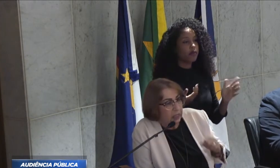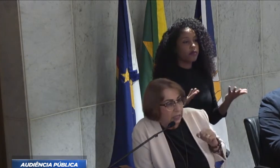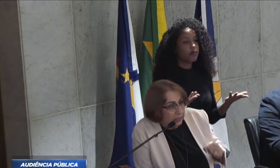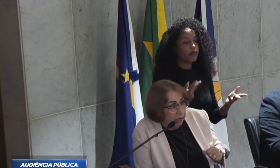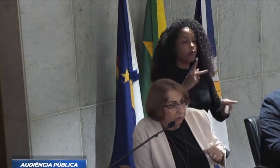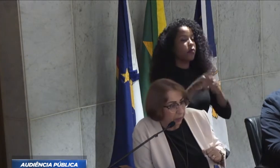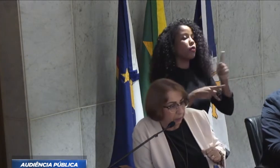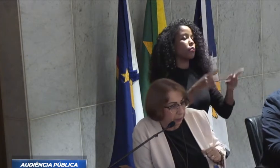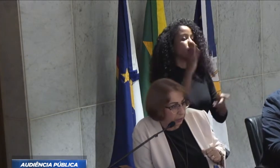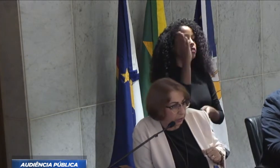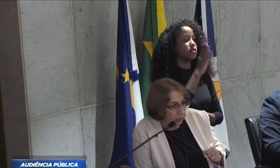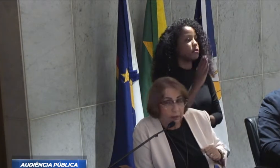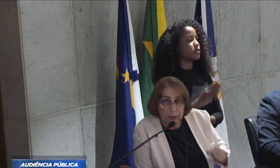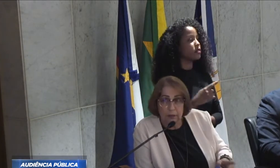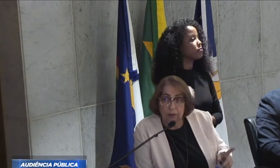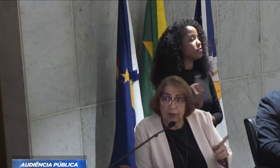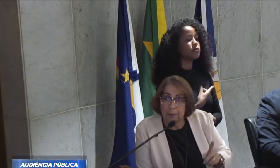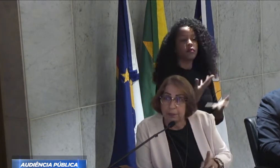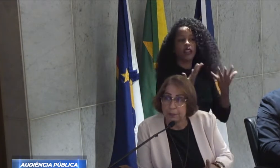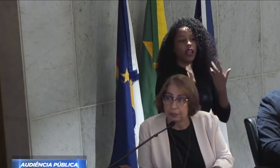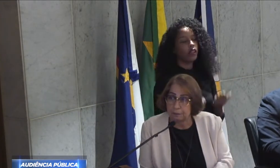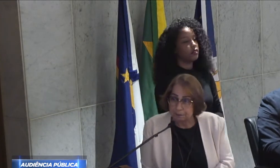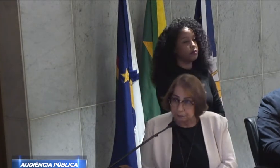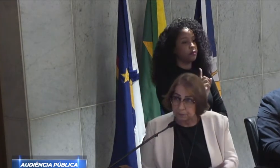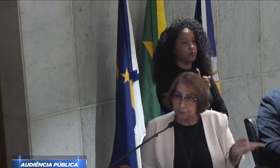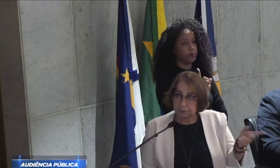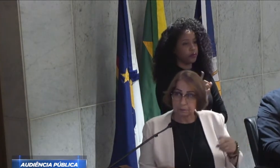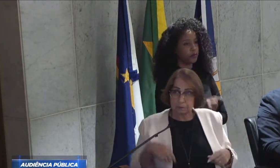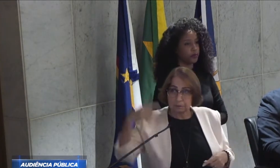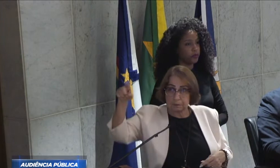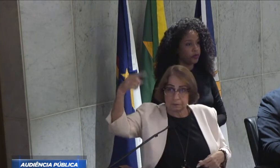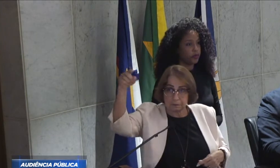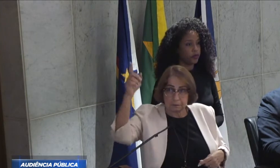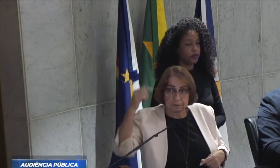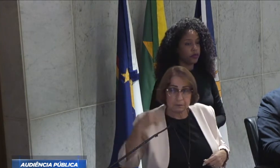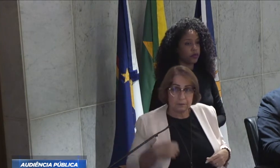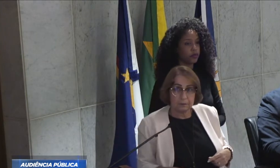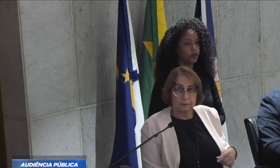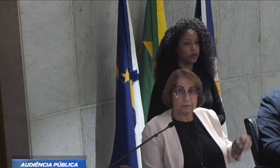brasileira não vai permitir. Não vai permitir.